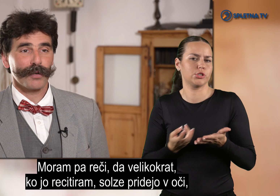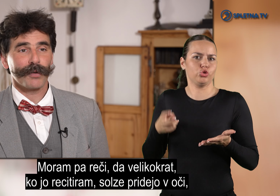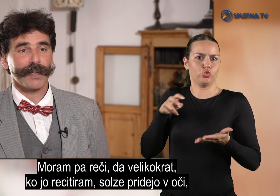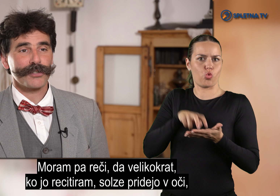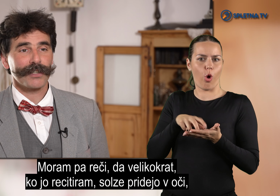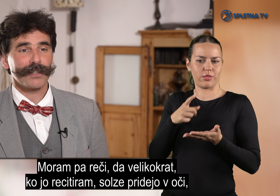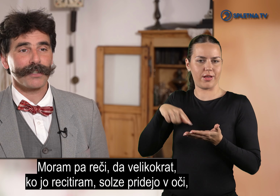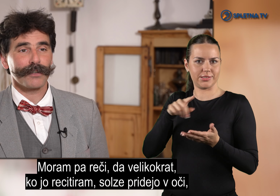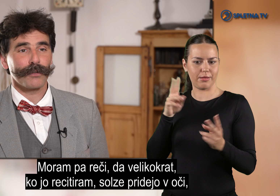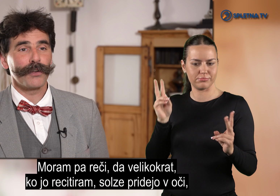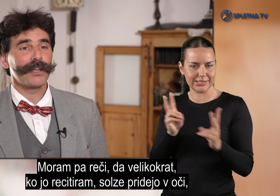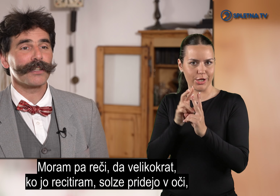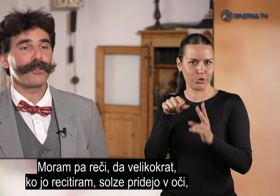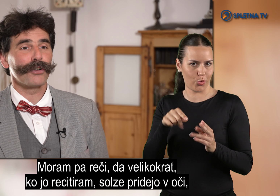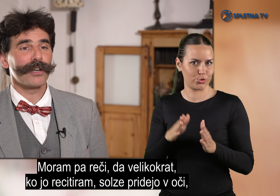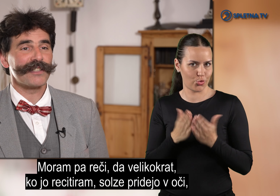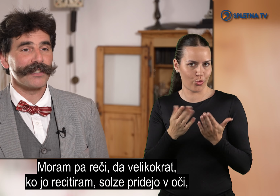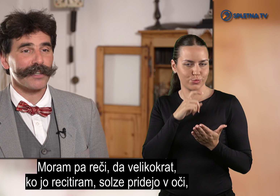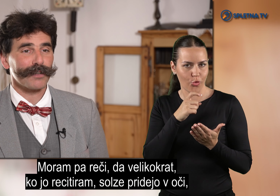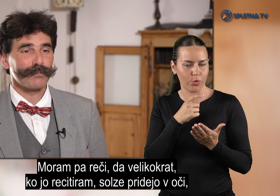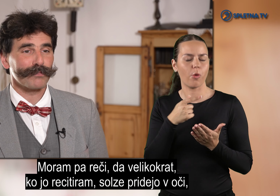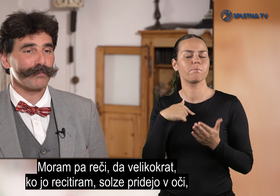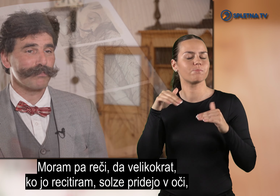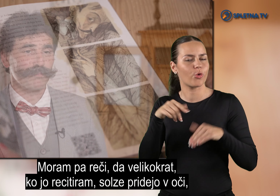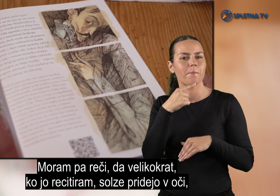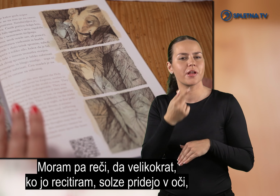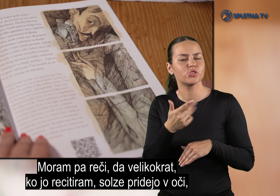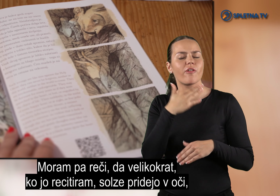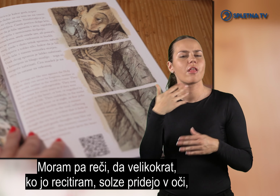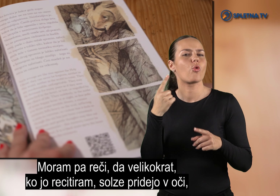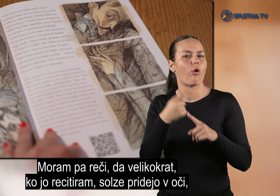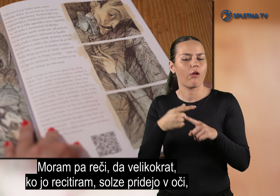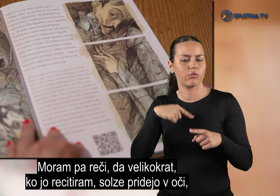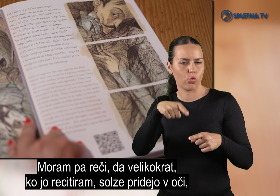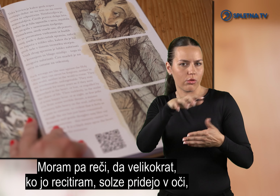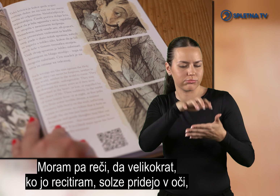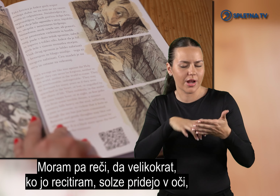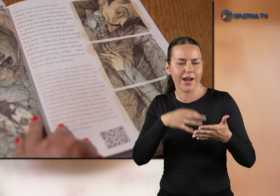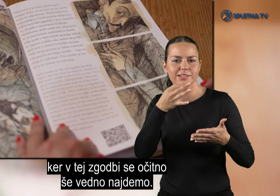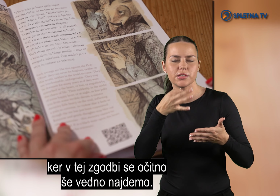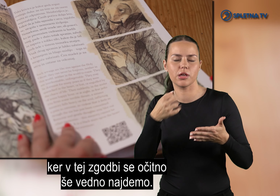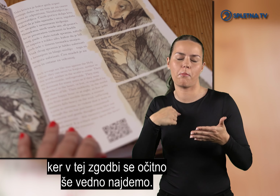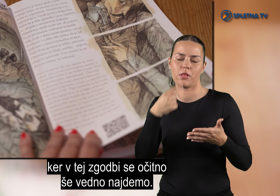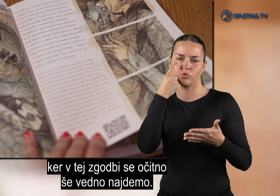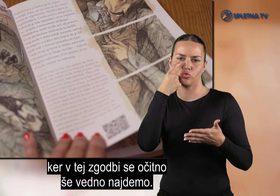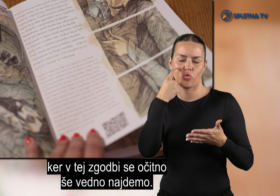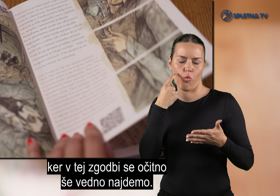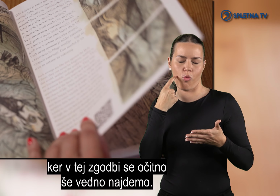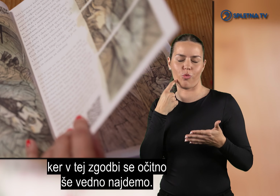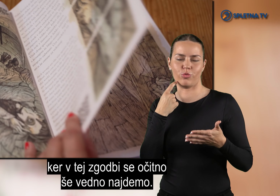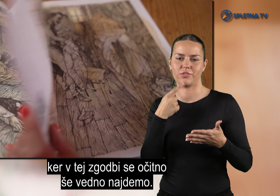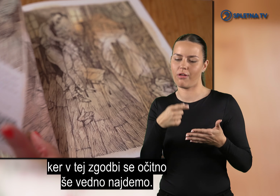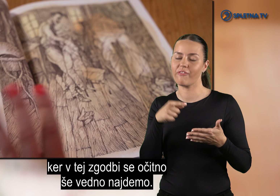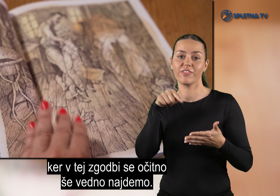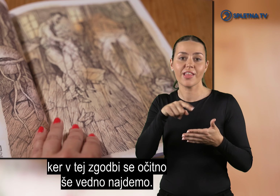pa reči, da velikokrat, ko jo recitiram, solze pridejo v oči, ker v tej zgodbi se očitno še vedno